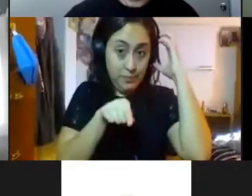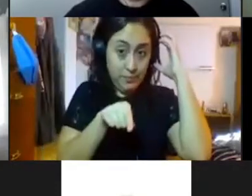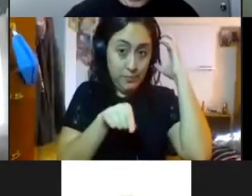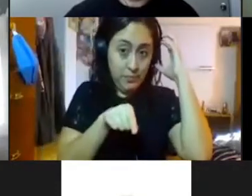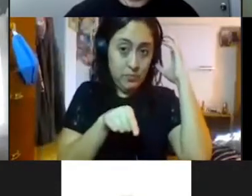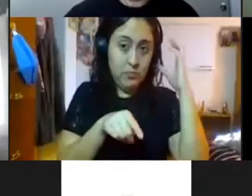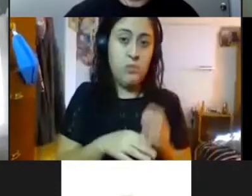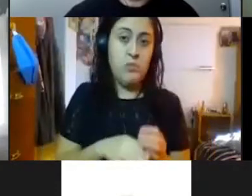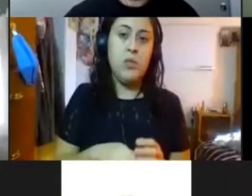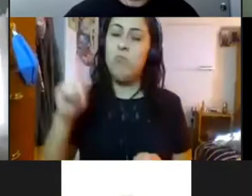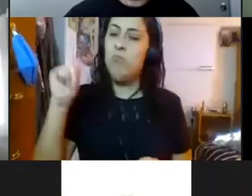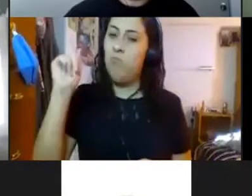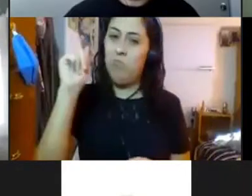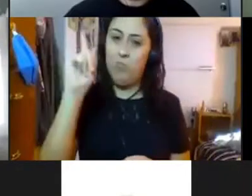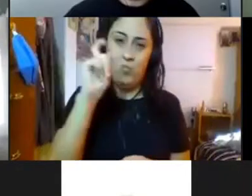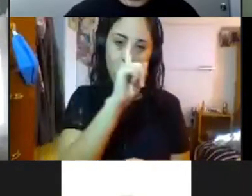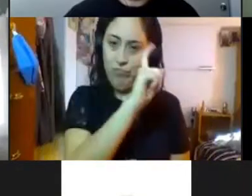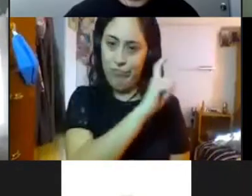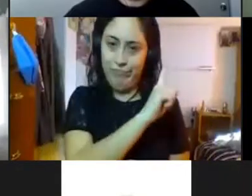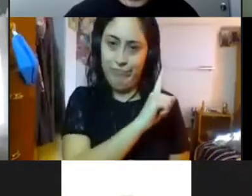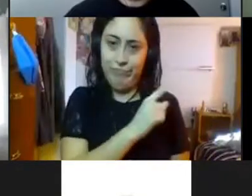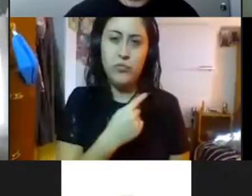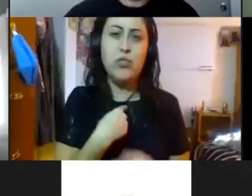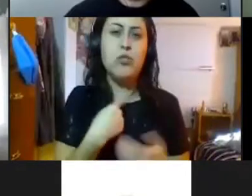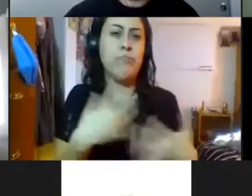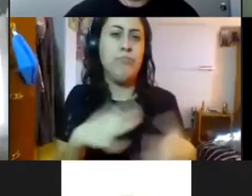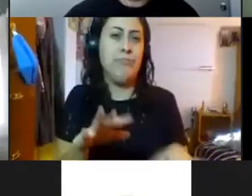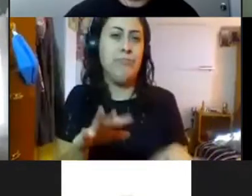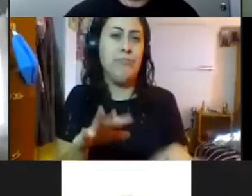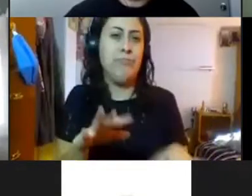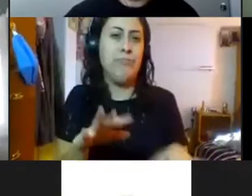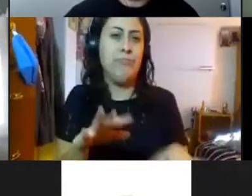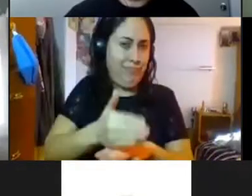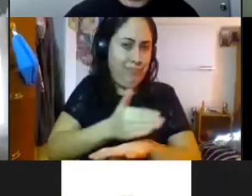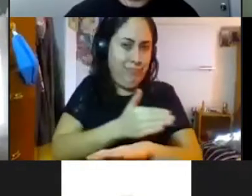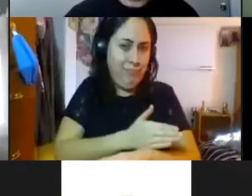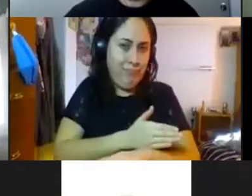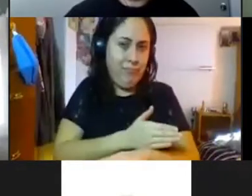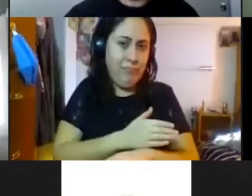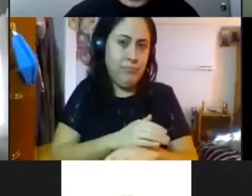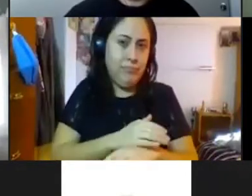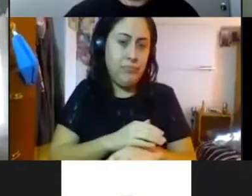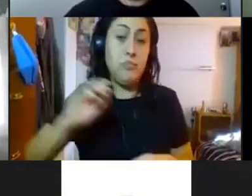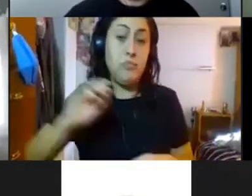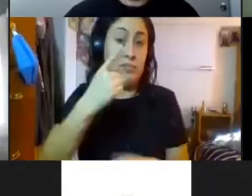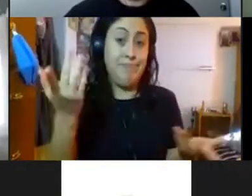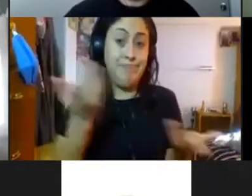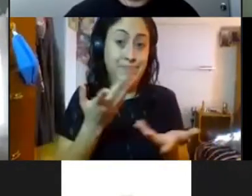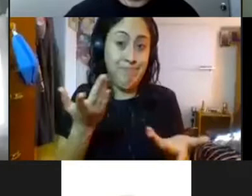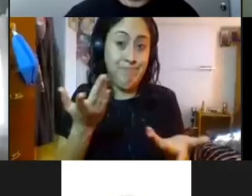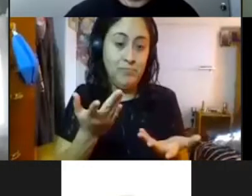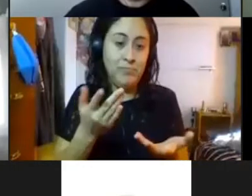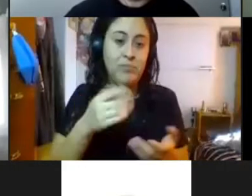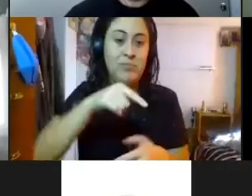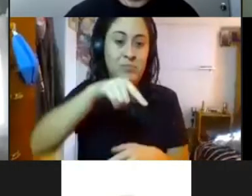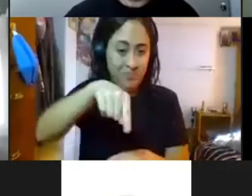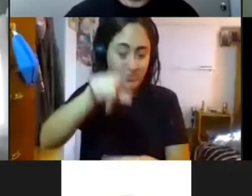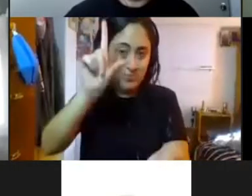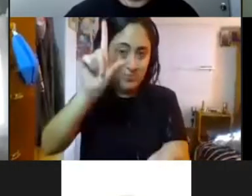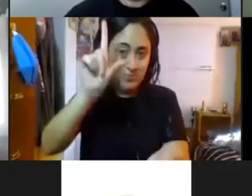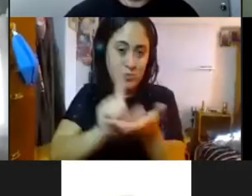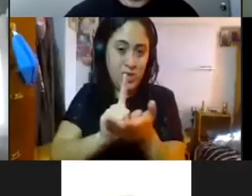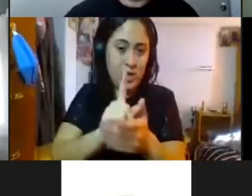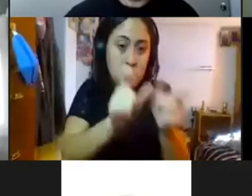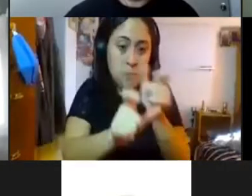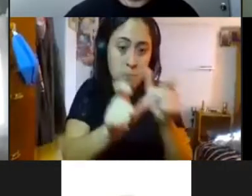muy difícil. Yo les comentaba anteriormente, primero estamos en un lugar donde nuestra